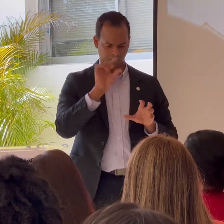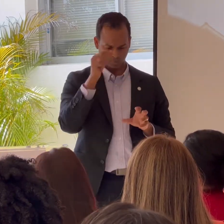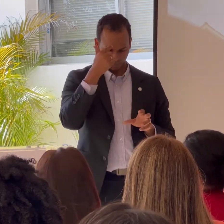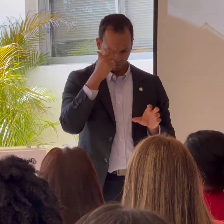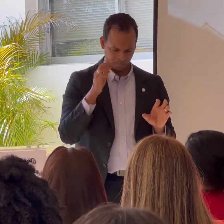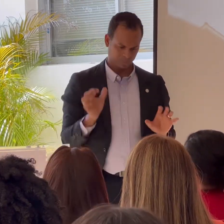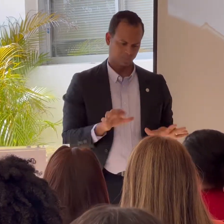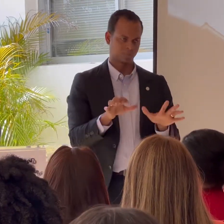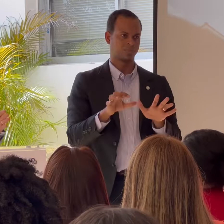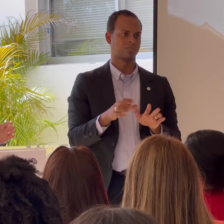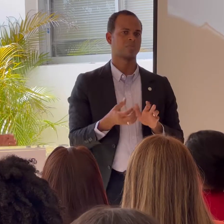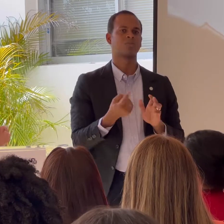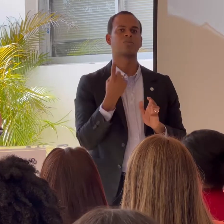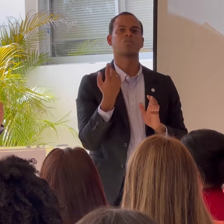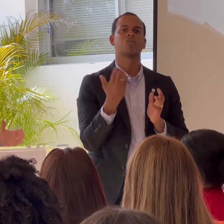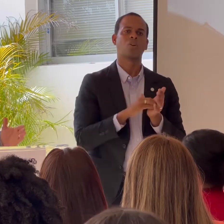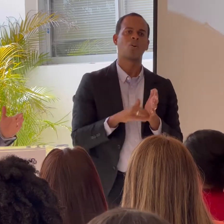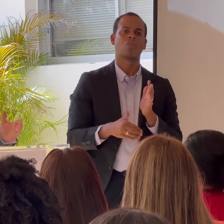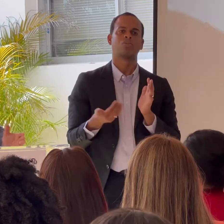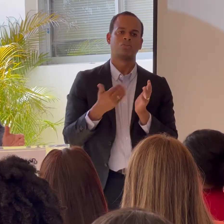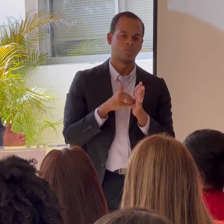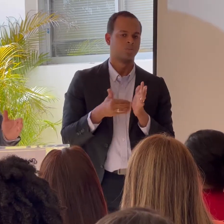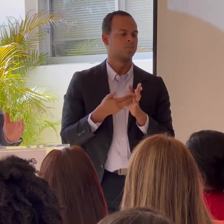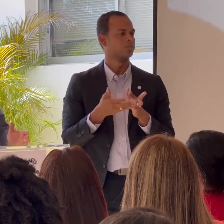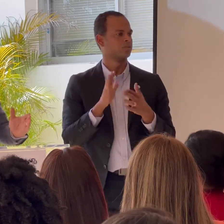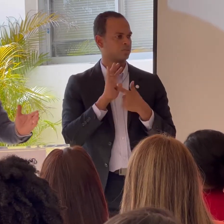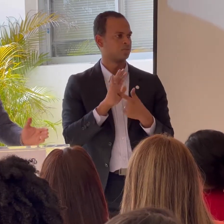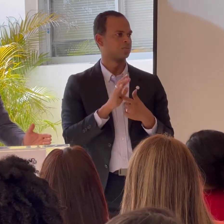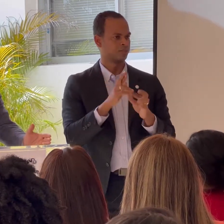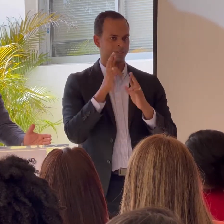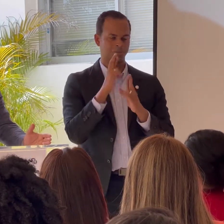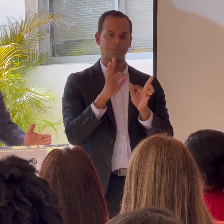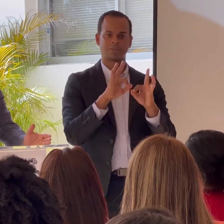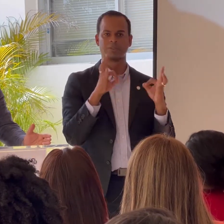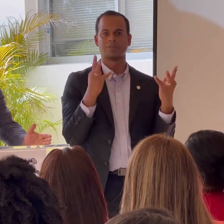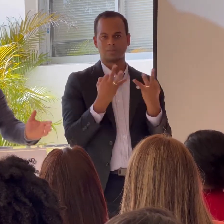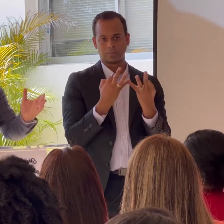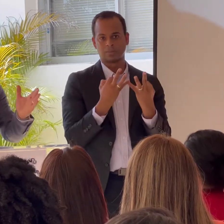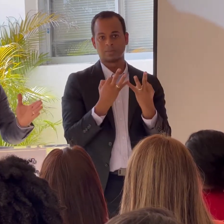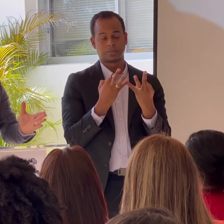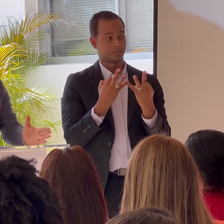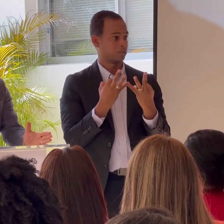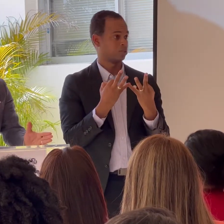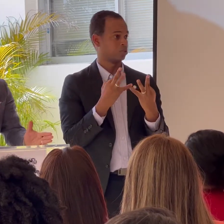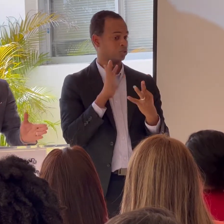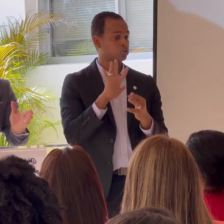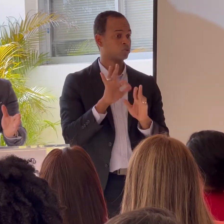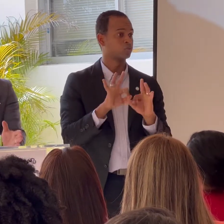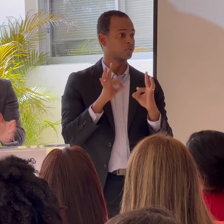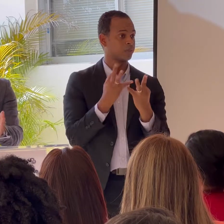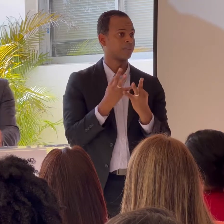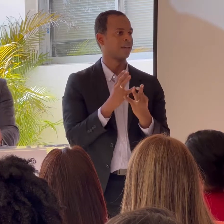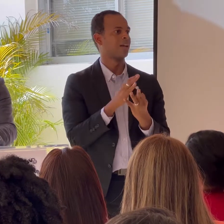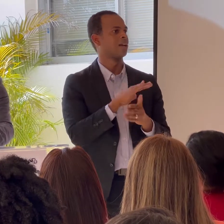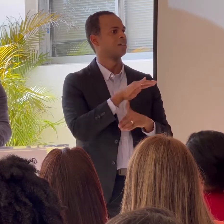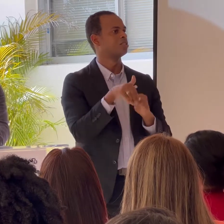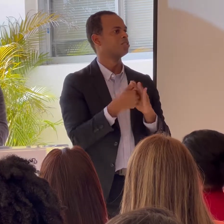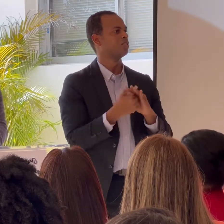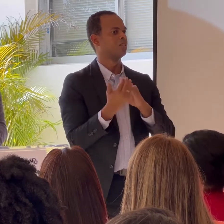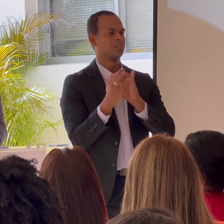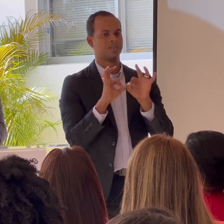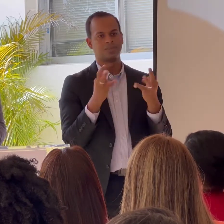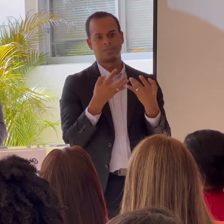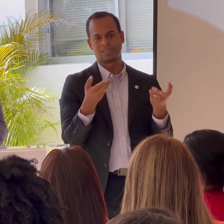ha mostrado una y otra vez el alto respeto que tiene por la familia, por su familia y por todas las familias de este